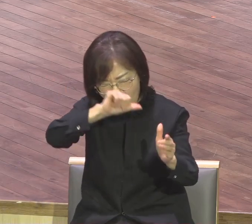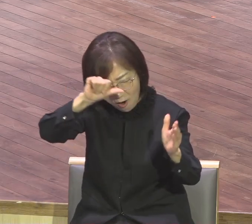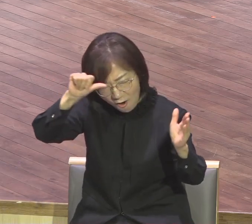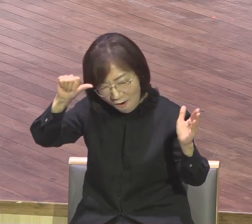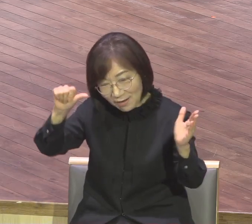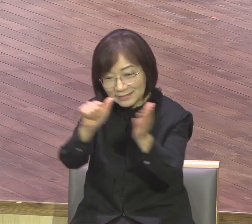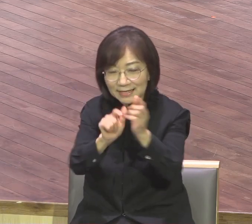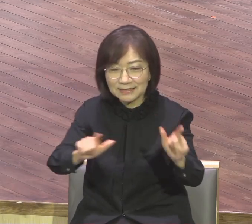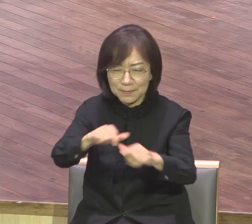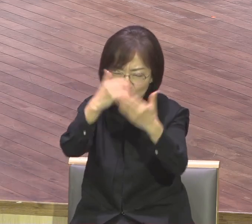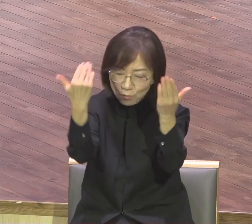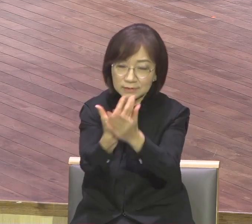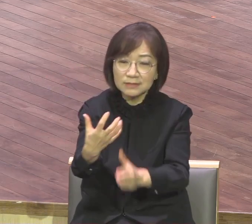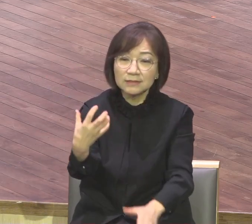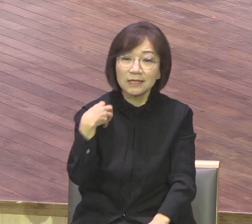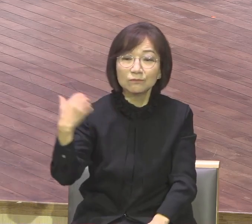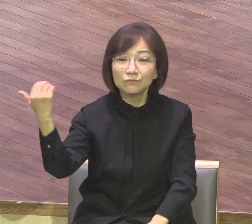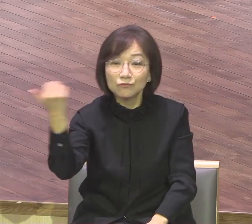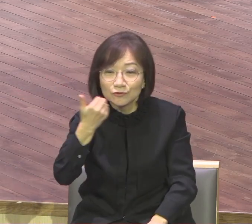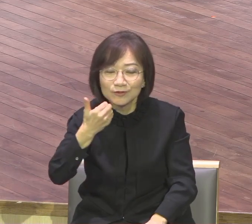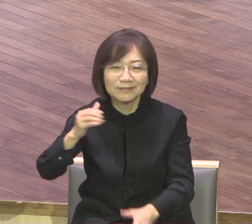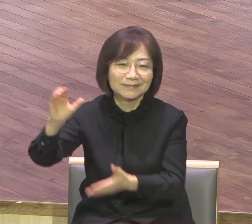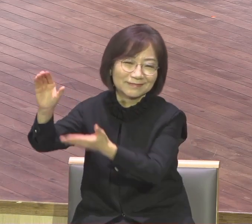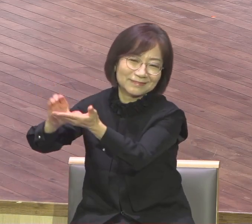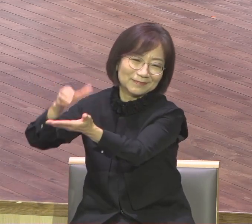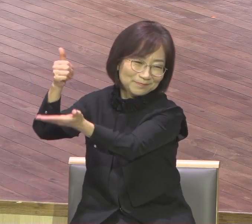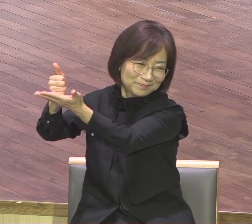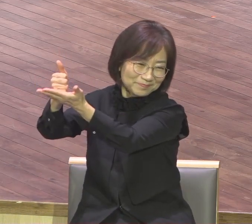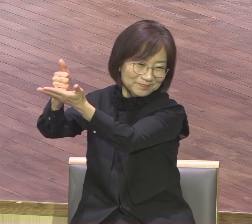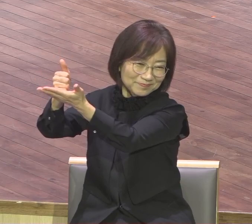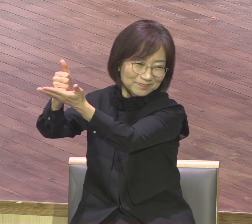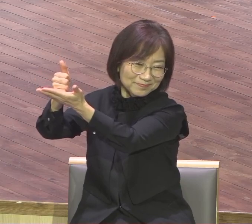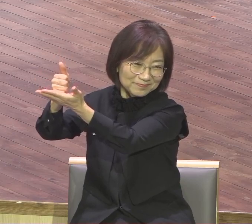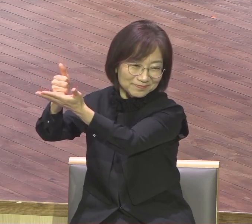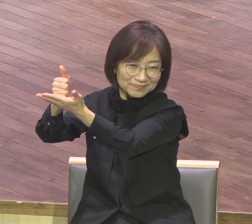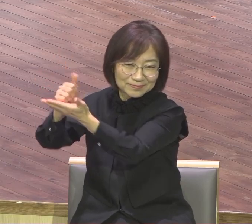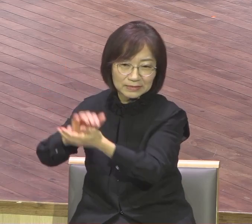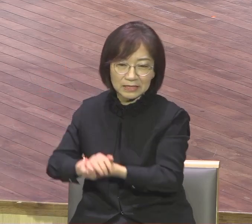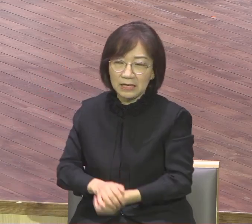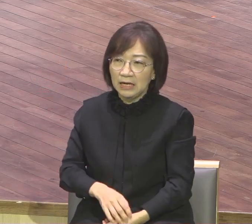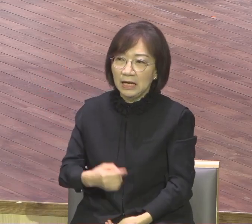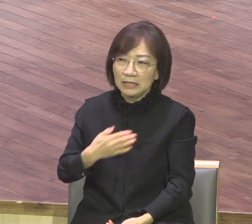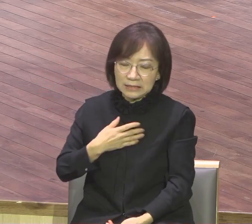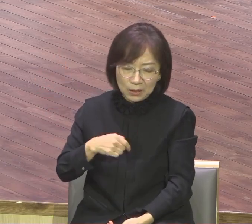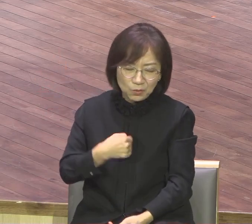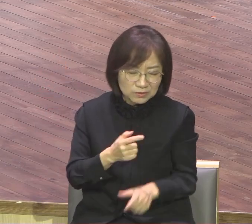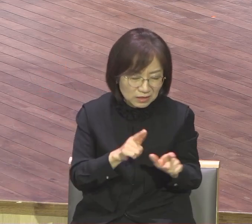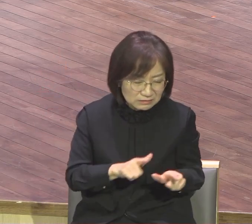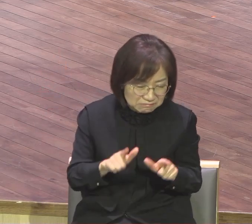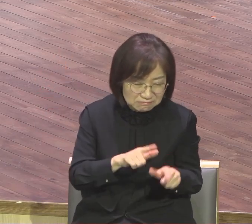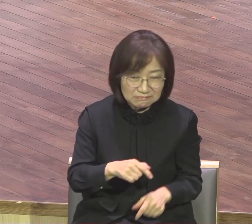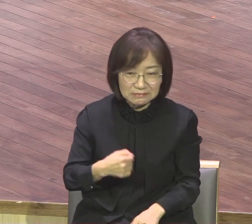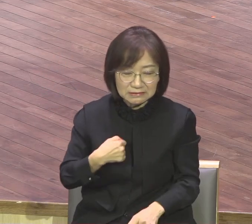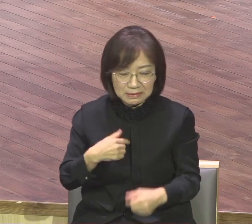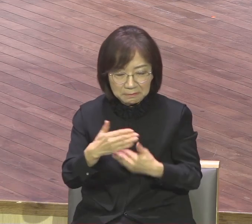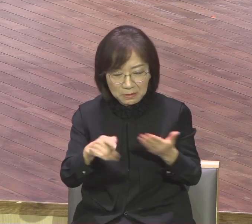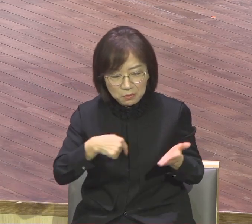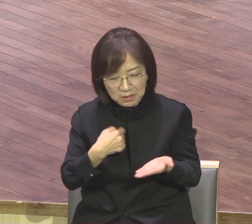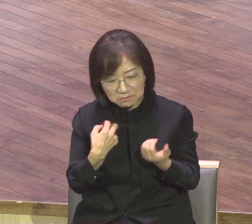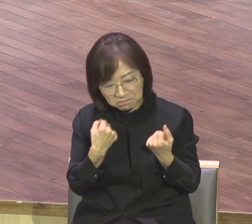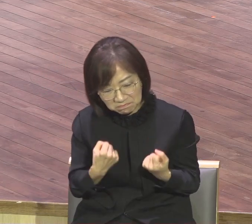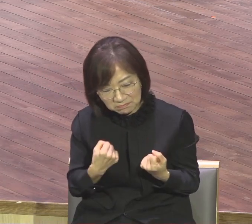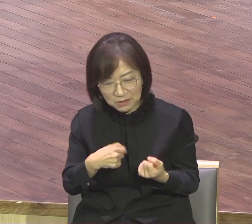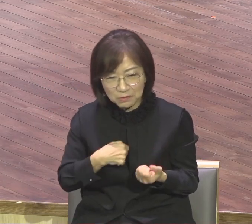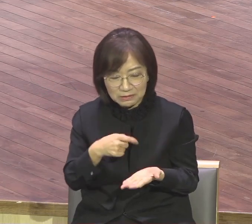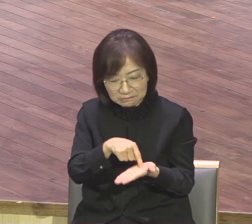cabeza, hasta los pies. Jesús nos controla y nos cuida. 늘 우리는 이렇게 혼자 사는 게 아니고 방에 혼자 있는 게 아니에요.